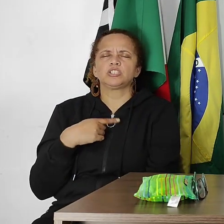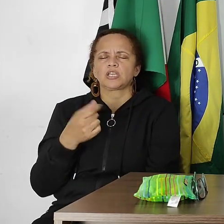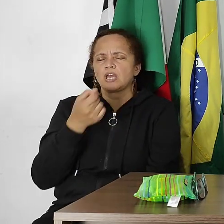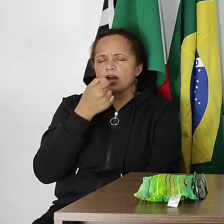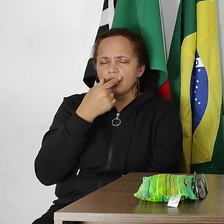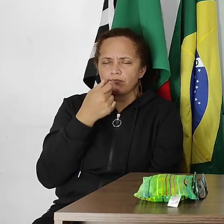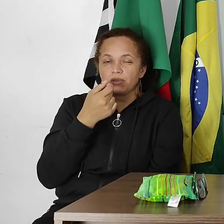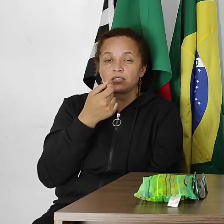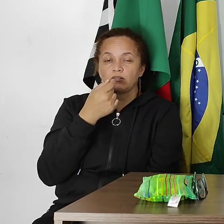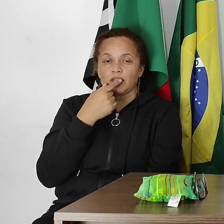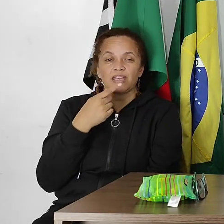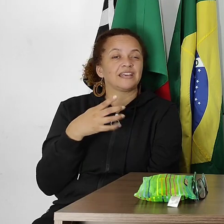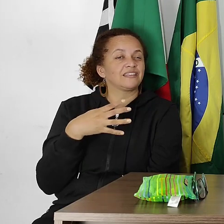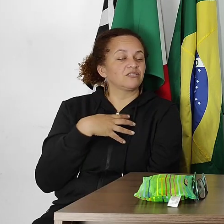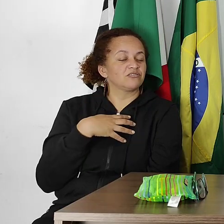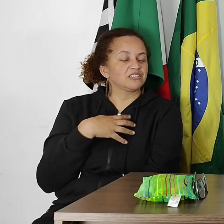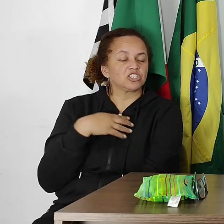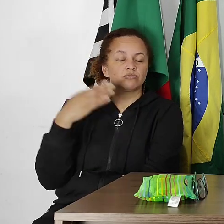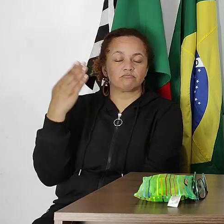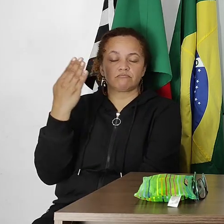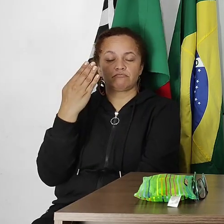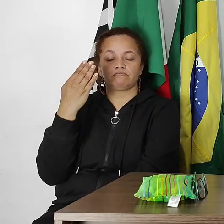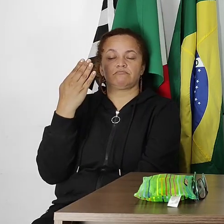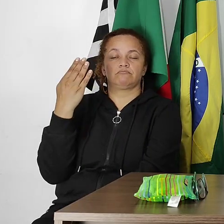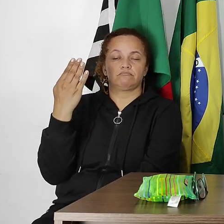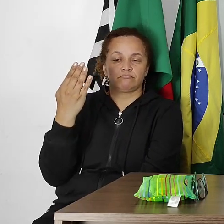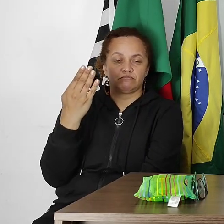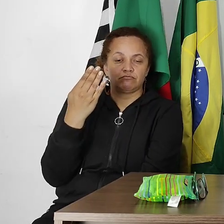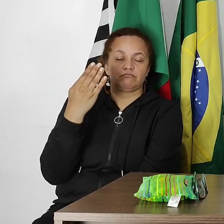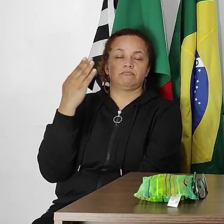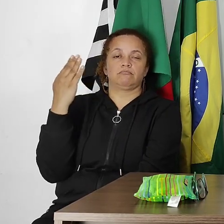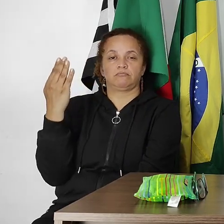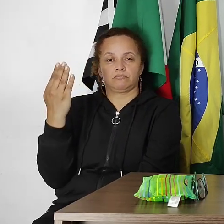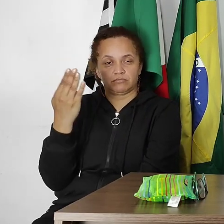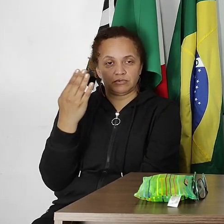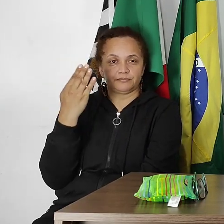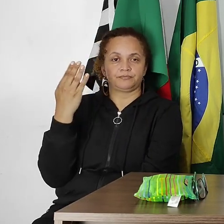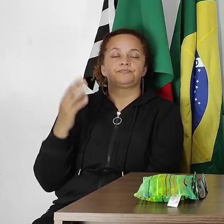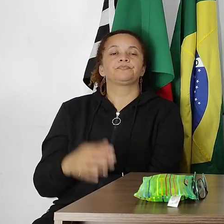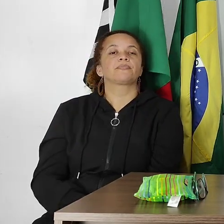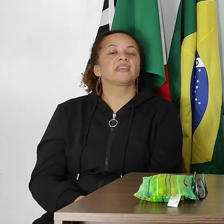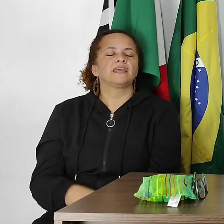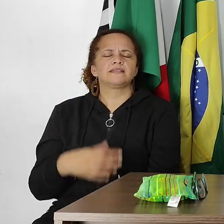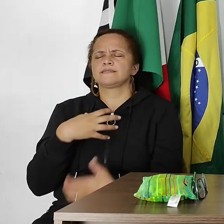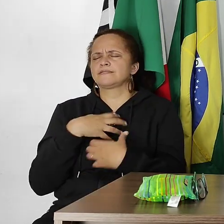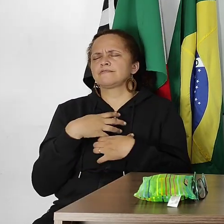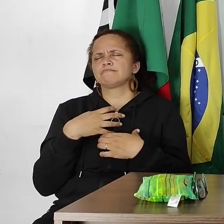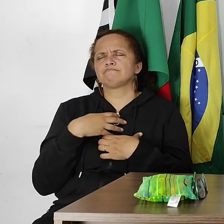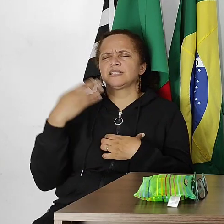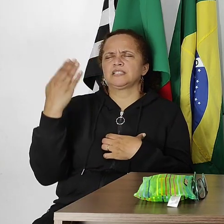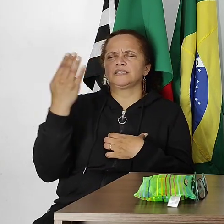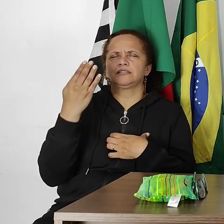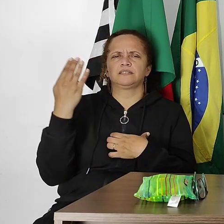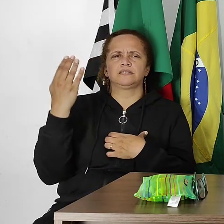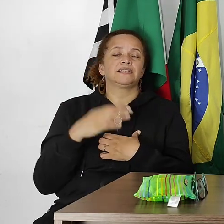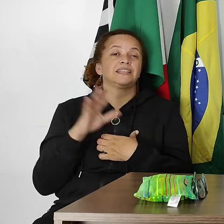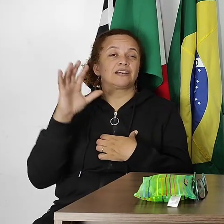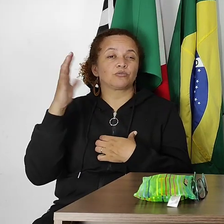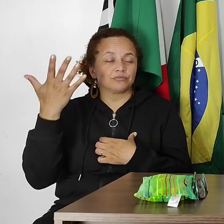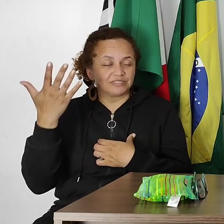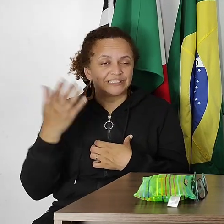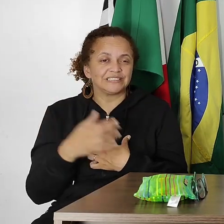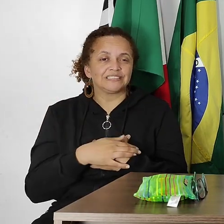bem nessa semana que saiu a sentença, né, do meu marido. E aí, quando saiu a sentença, eu fiquei ruim